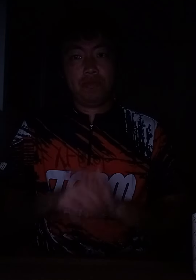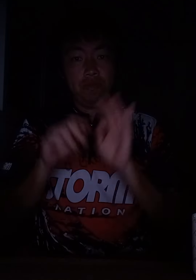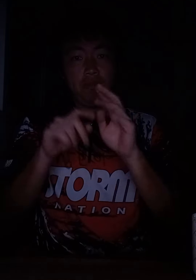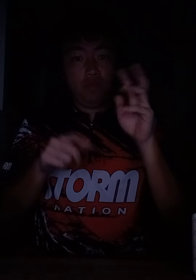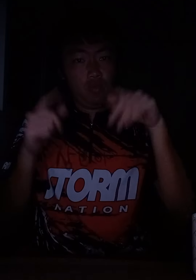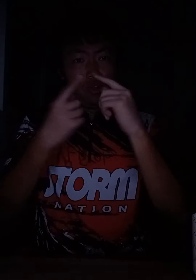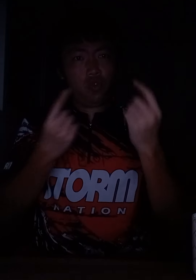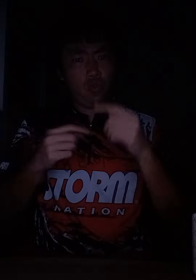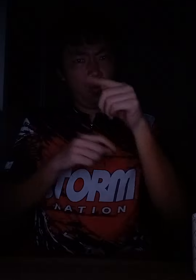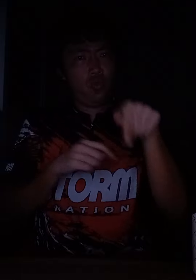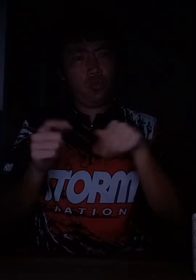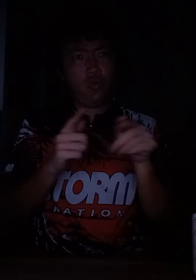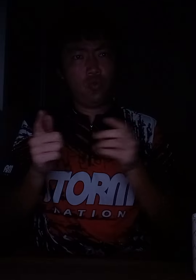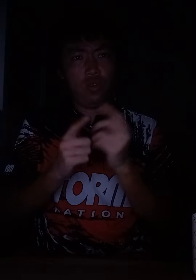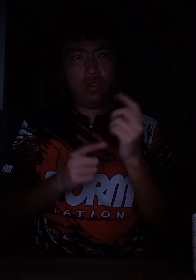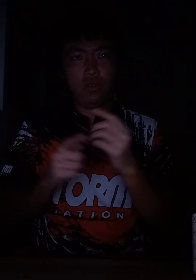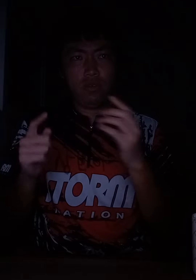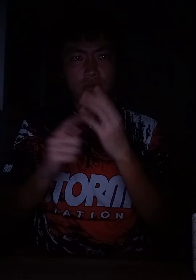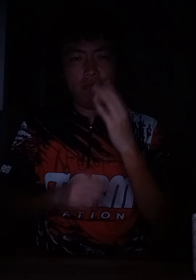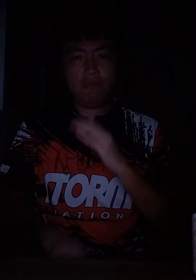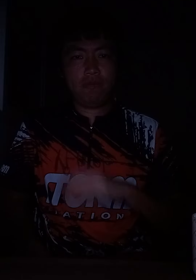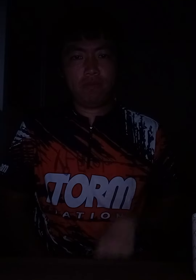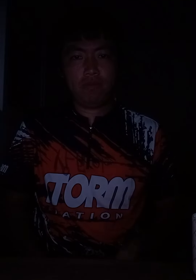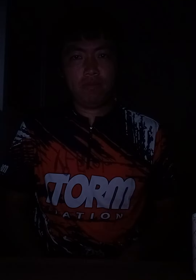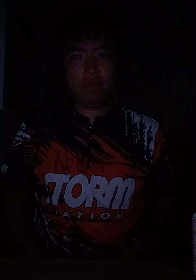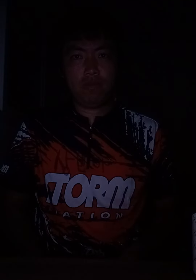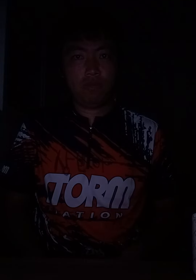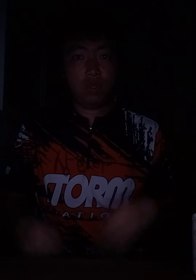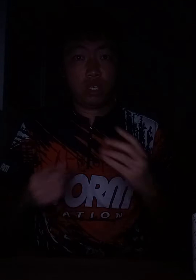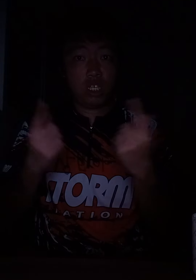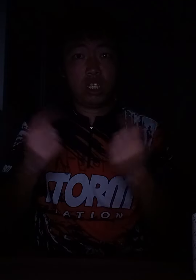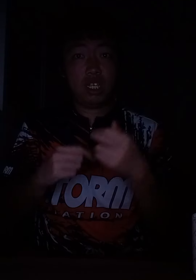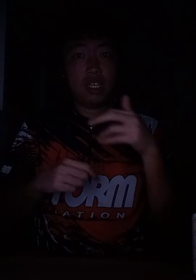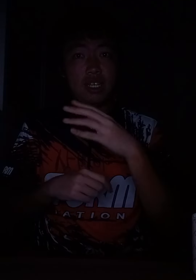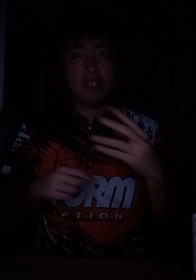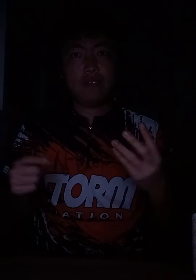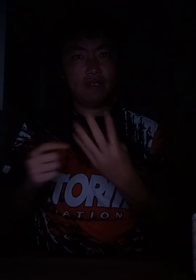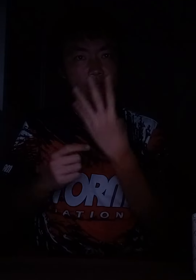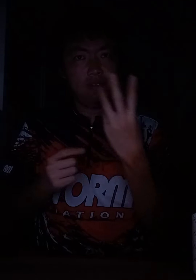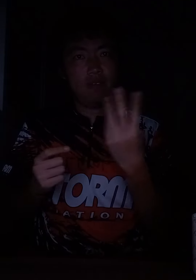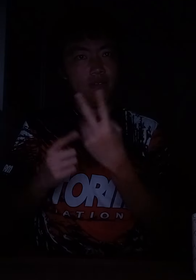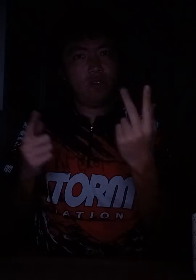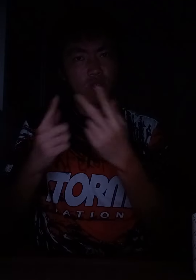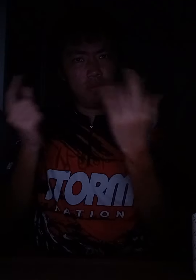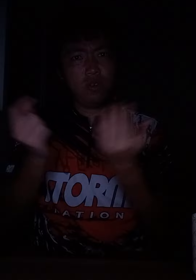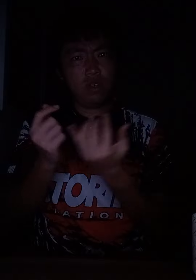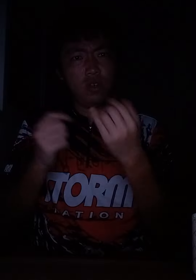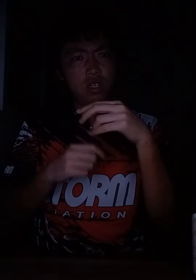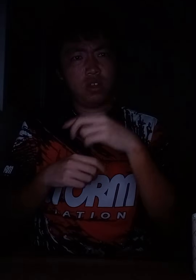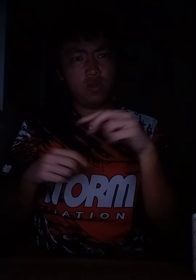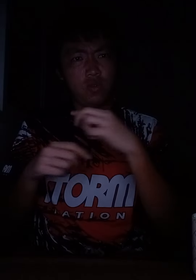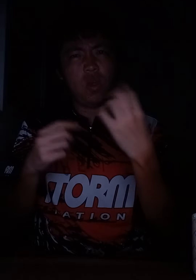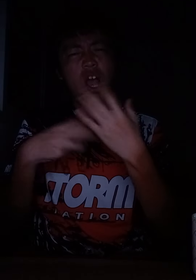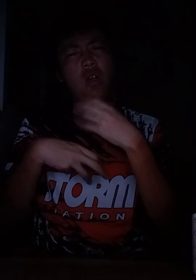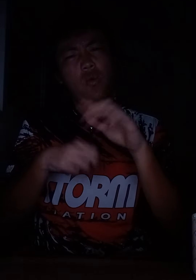도망갈 우려가 있다며 구속영장을 발부했습니다. 오늘 낮 12시 반쯤 서울 지하철 역삼역에선 코로나19 확진 판정을